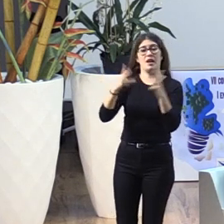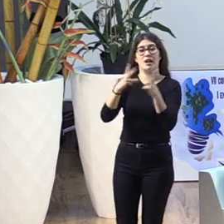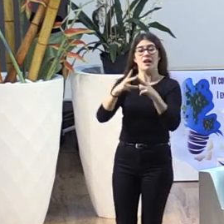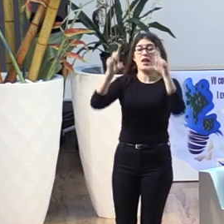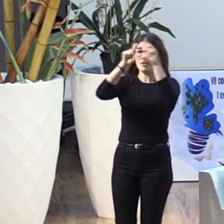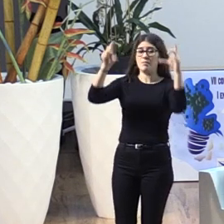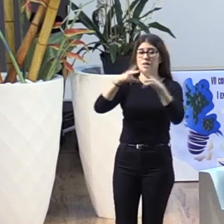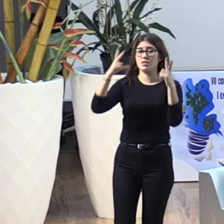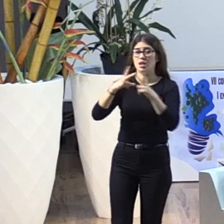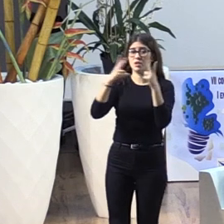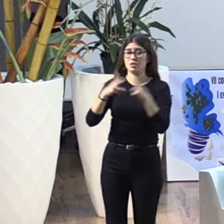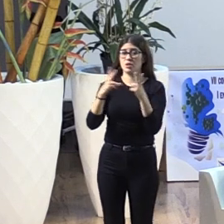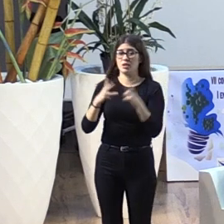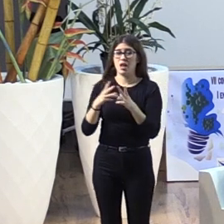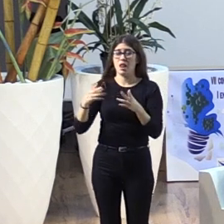Sí.